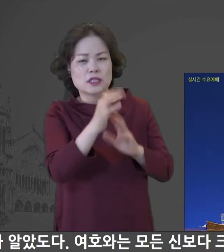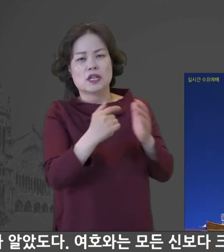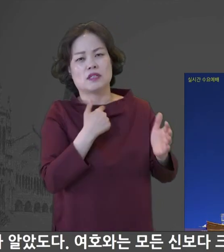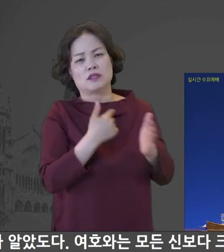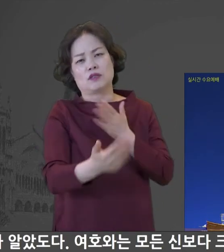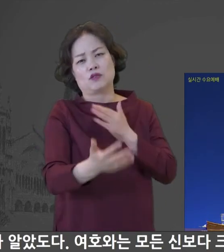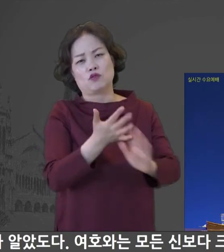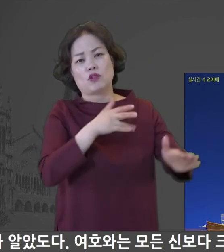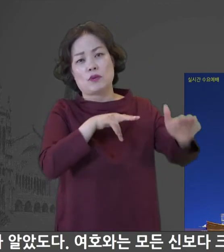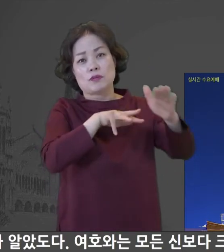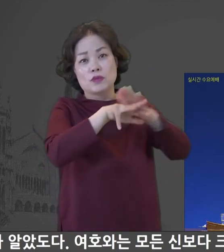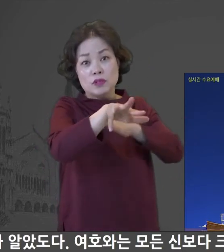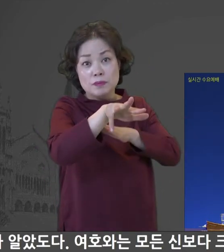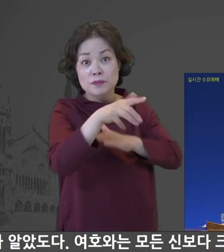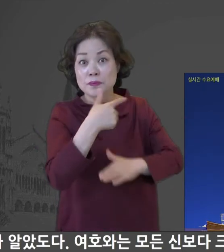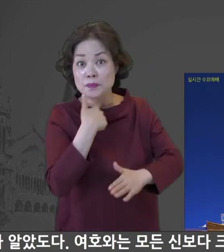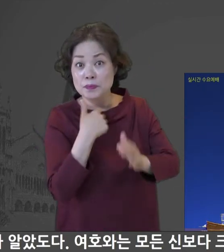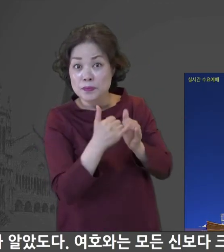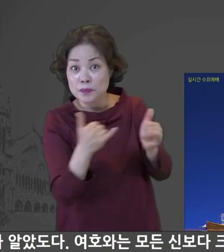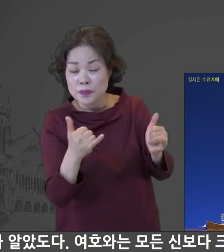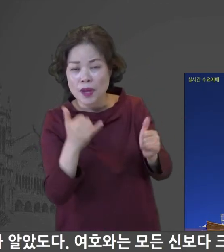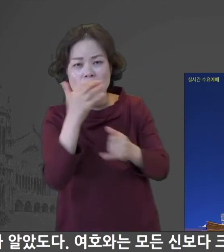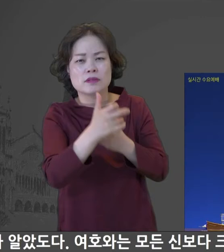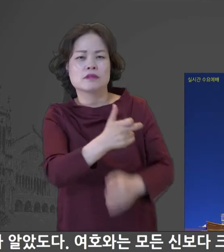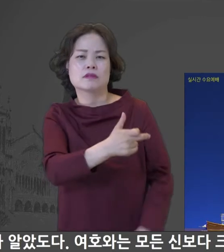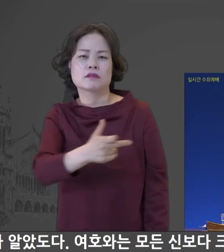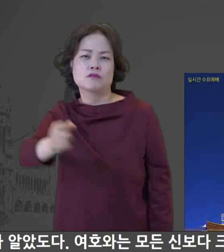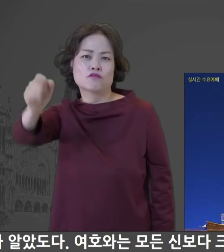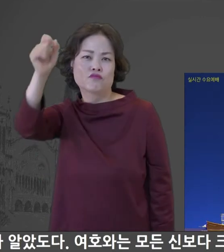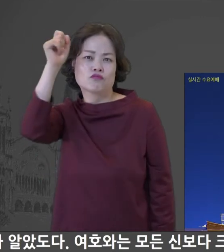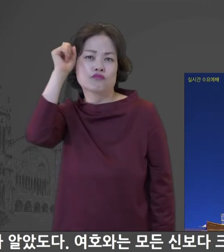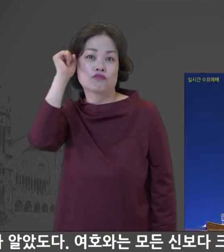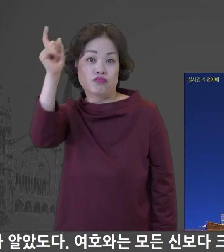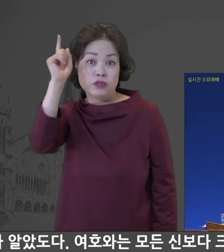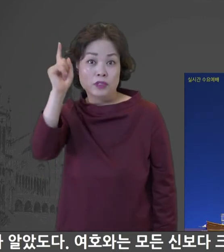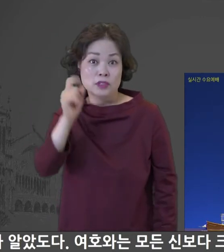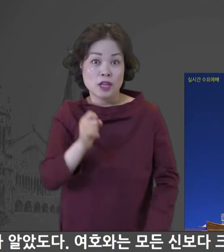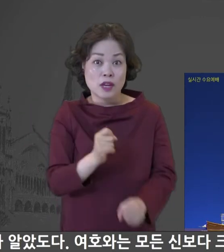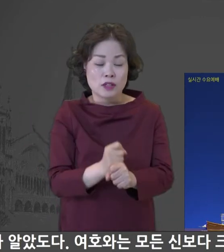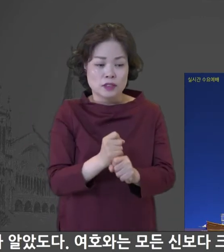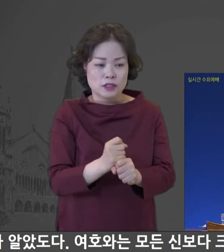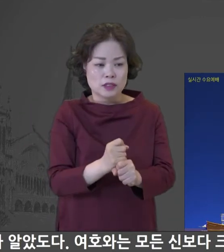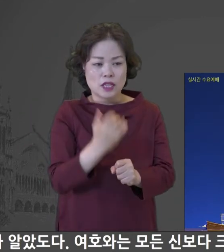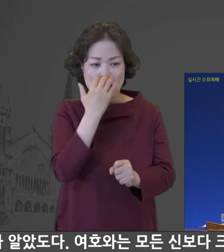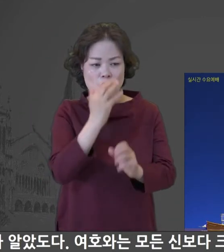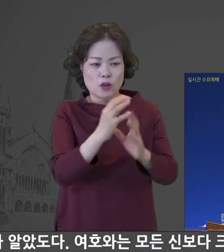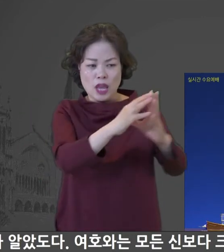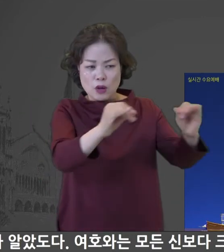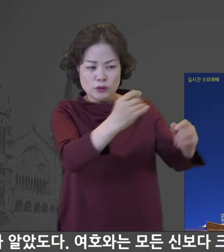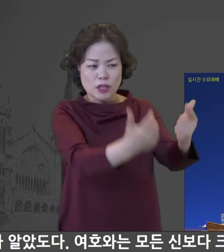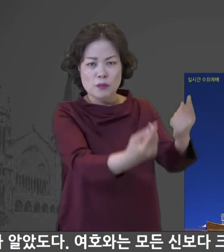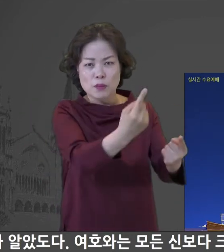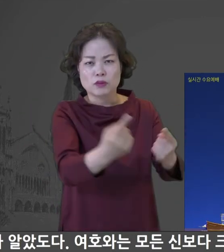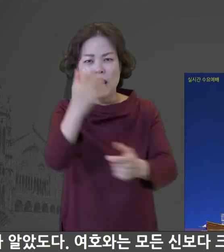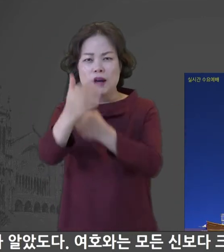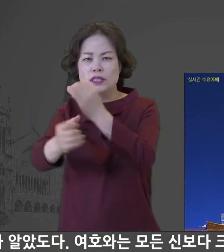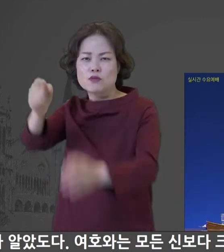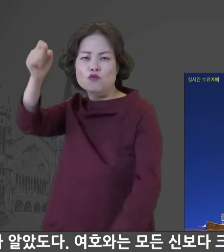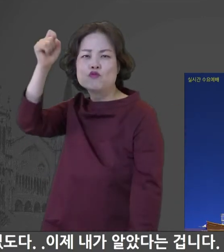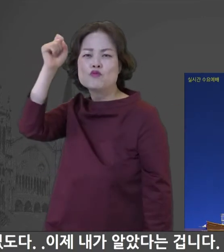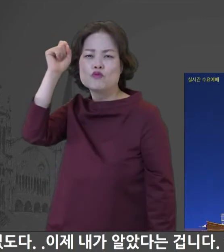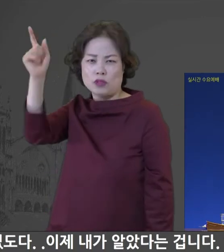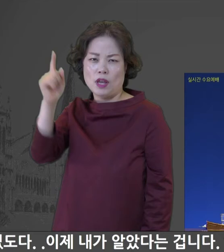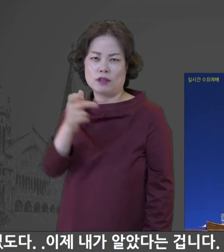경험했기 때문에 이들은 하나님은 크시구나, 애굽 사람들이 섬기는 모든 신보다 하나님은